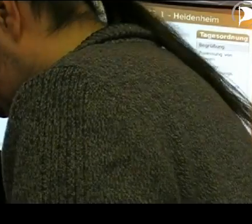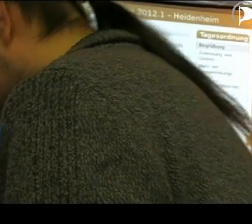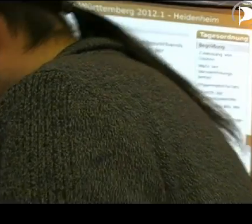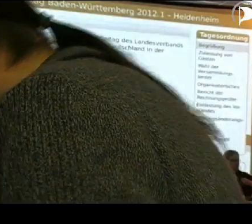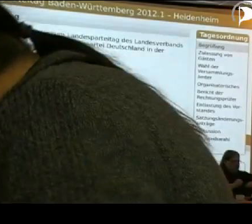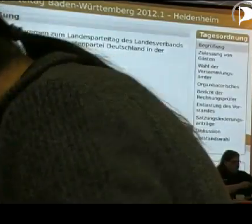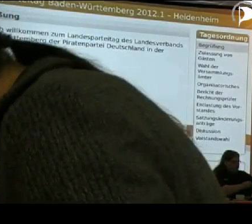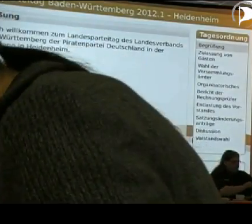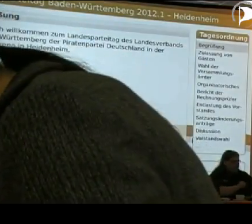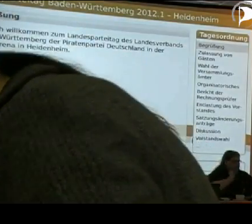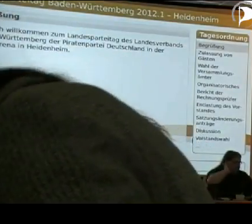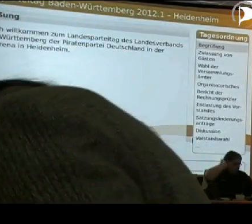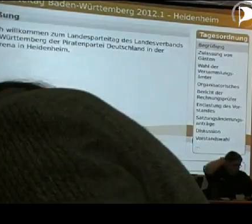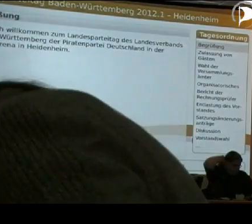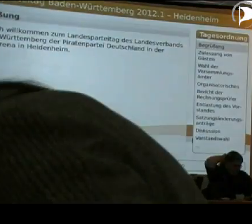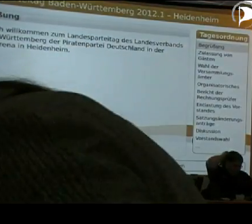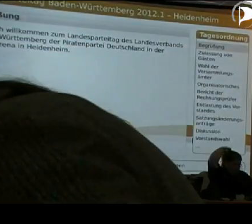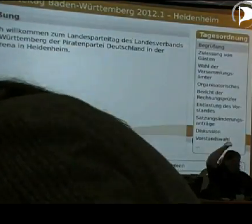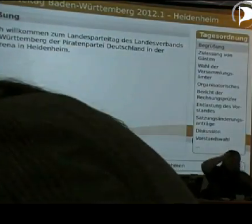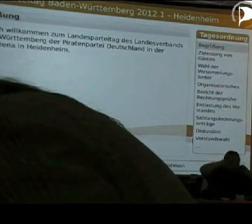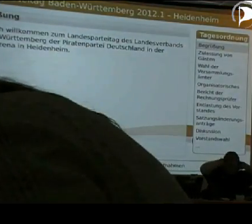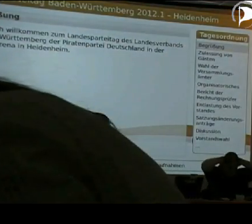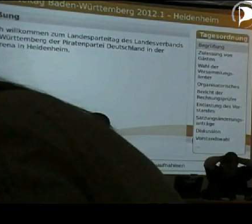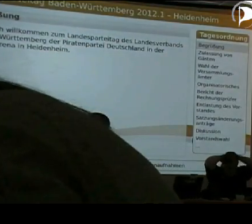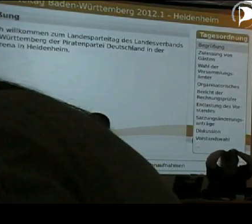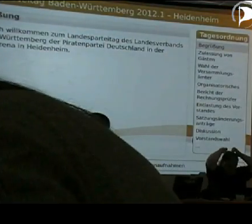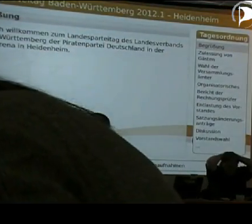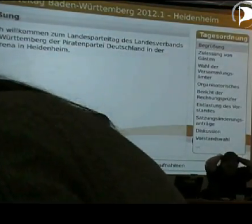viel alters geht der mieter konnte